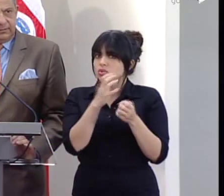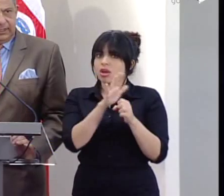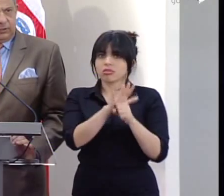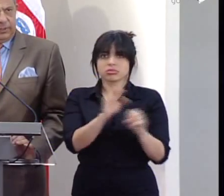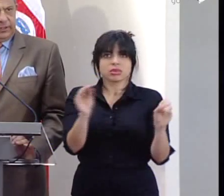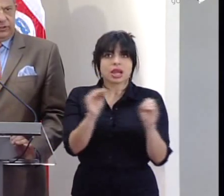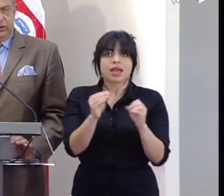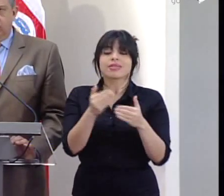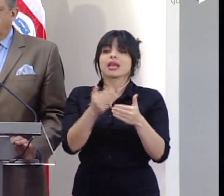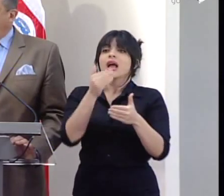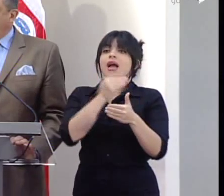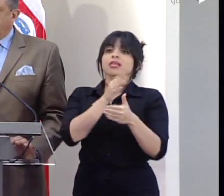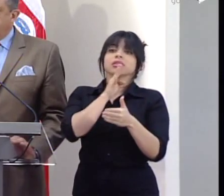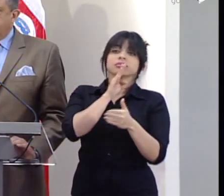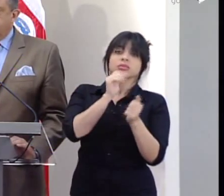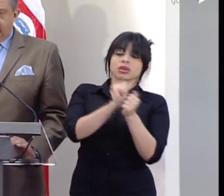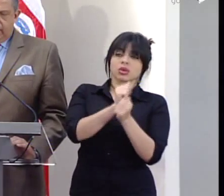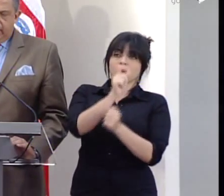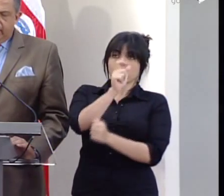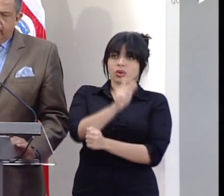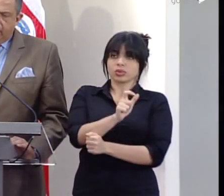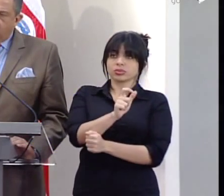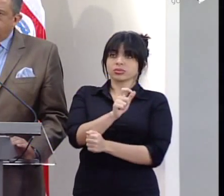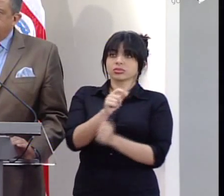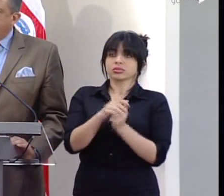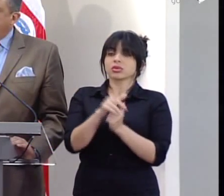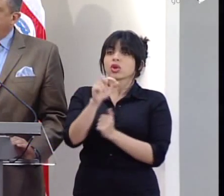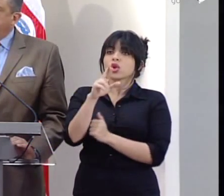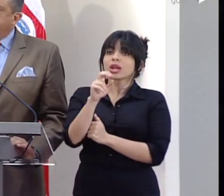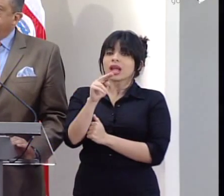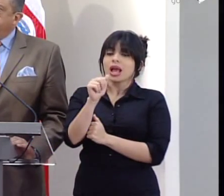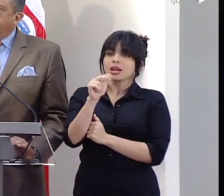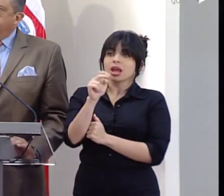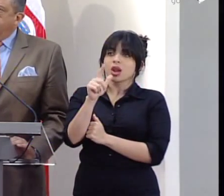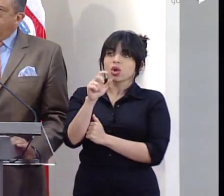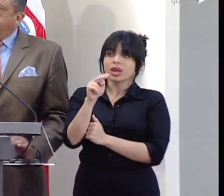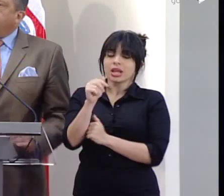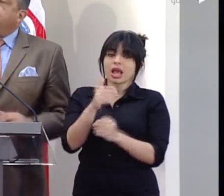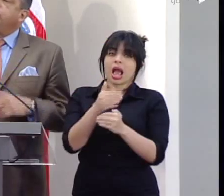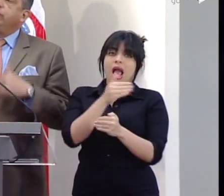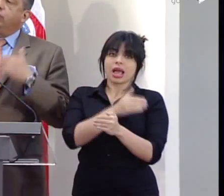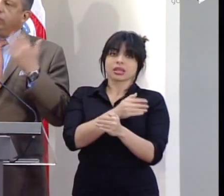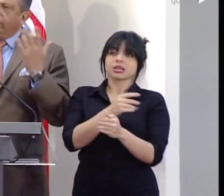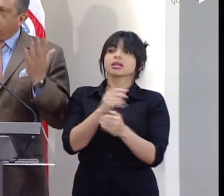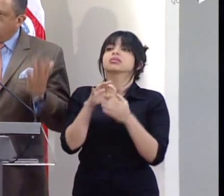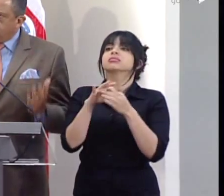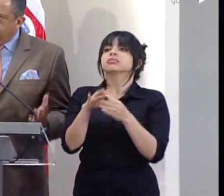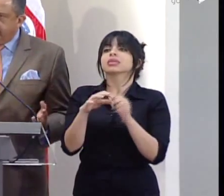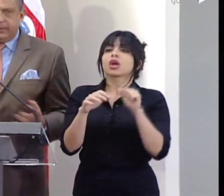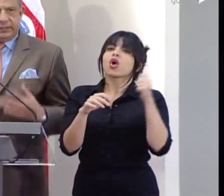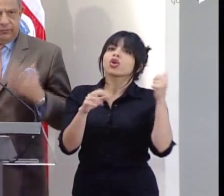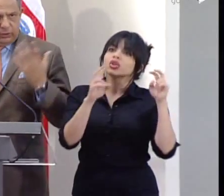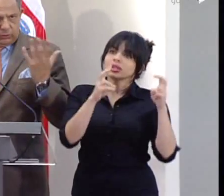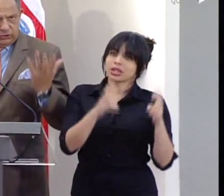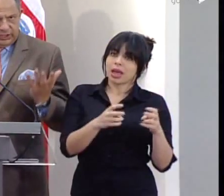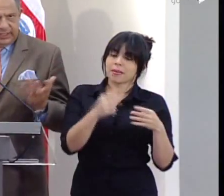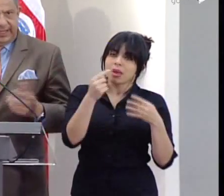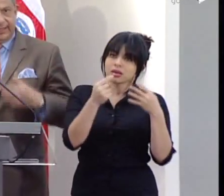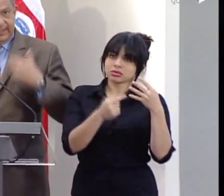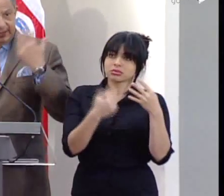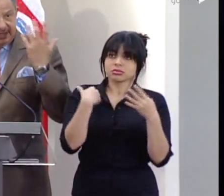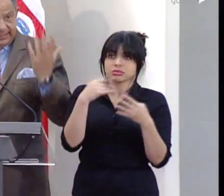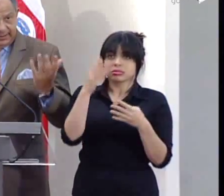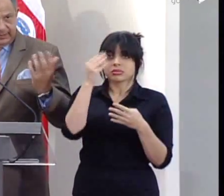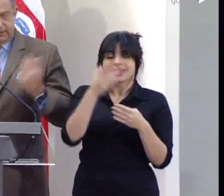antes de la conversación con doña Ana Lorena, a propósito de otros temas, así fue como lo